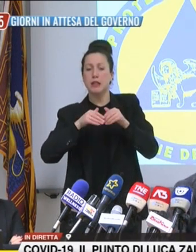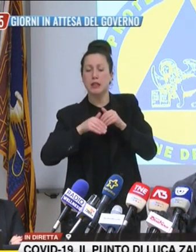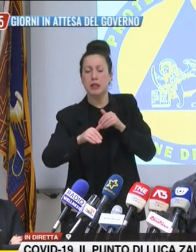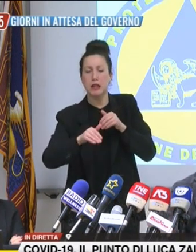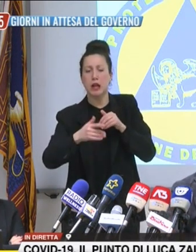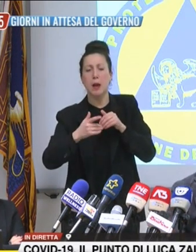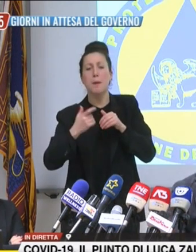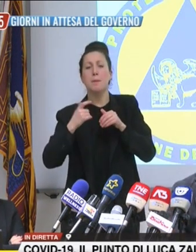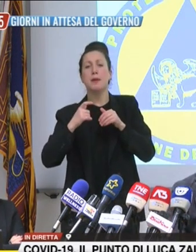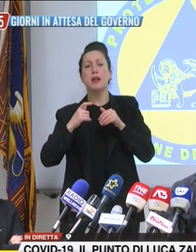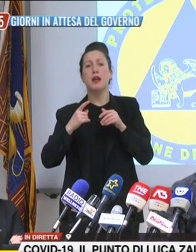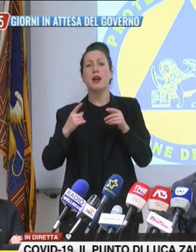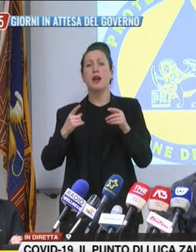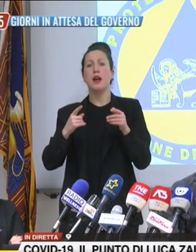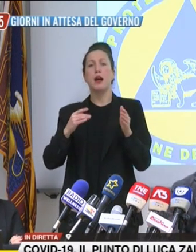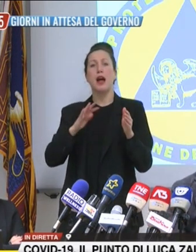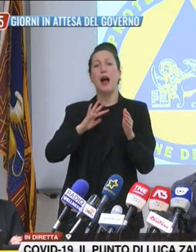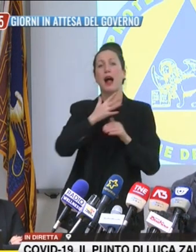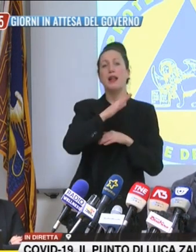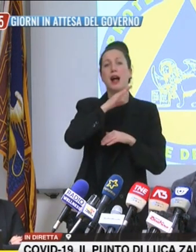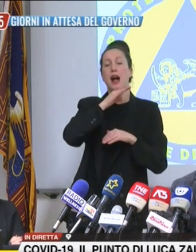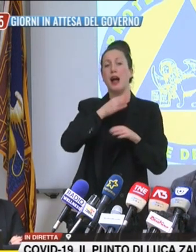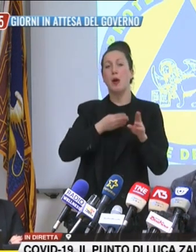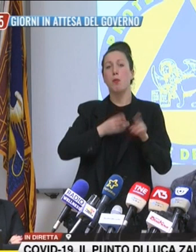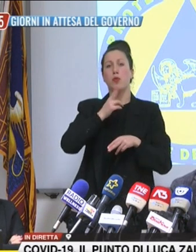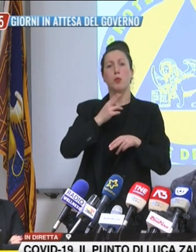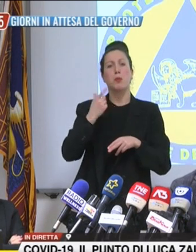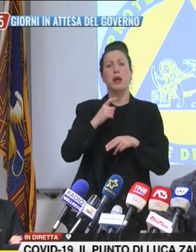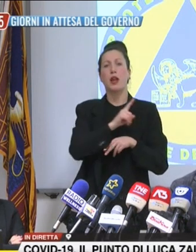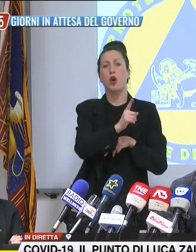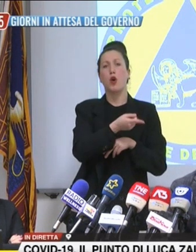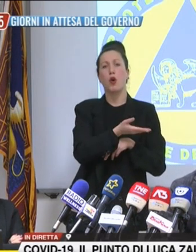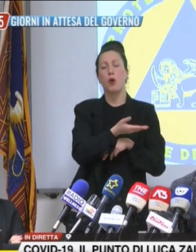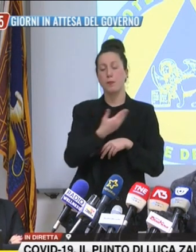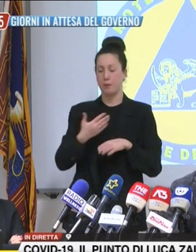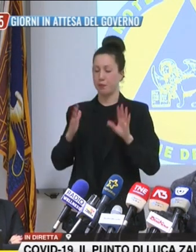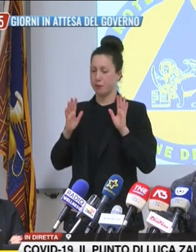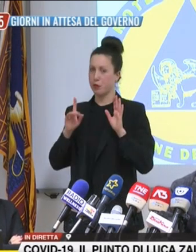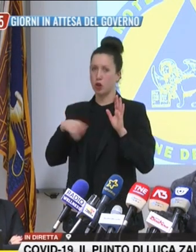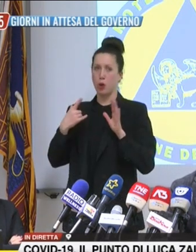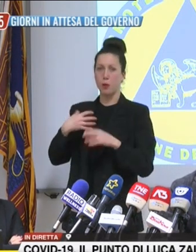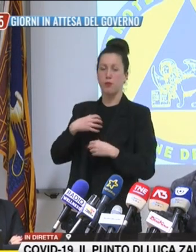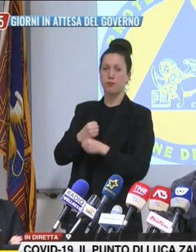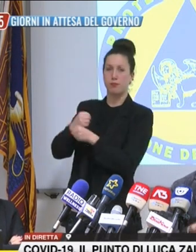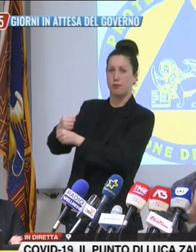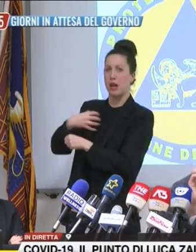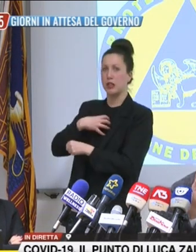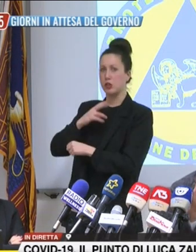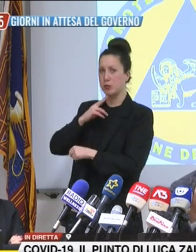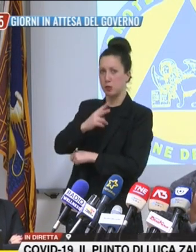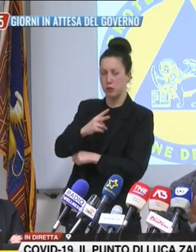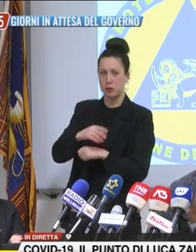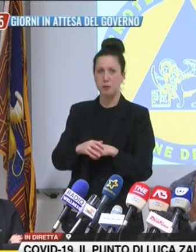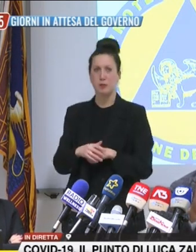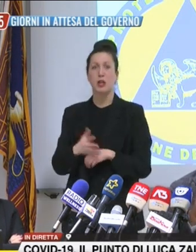lascio l'assessore. Diciamo, gli esperti, non siamo noi a decidere, fanno una considerazione che non è peregrina. Cioè la